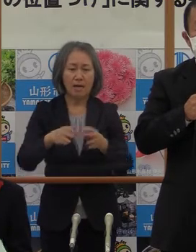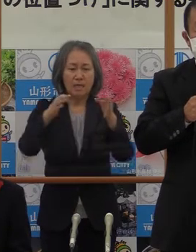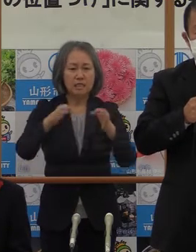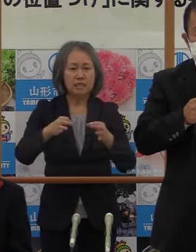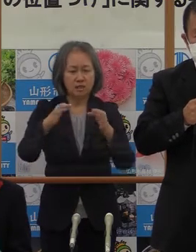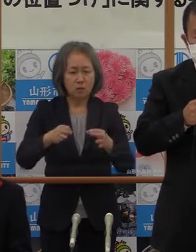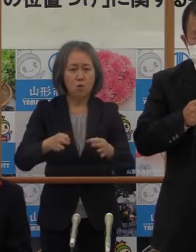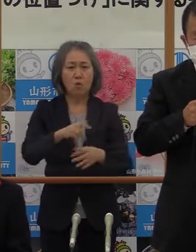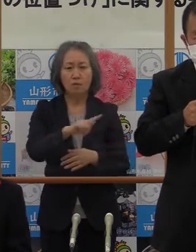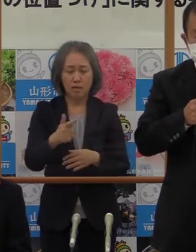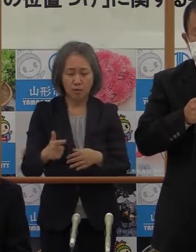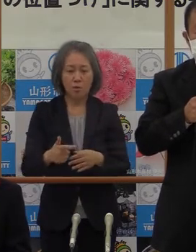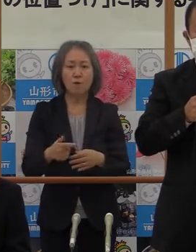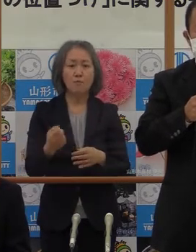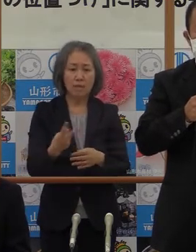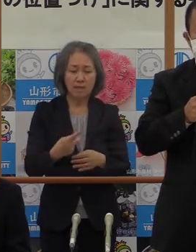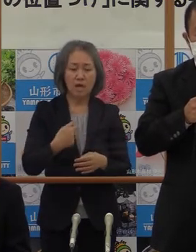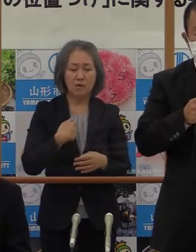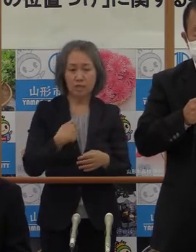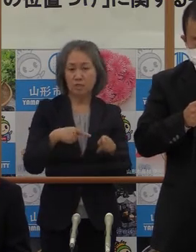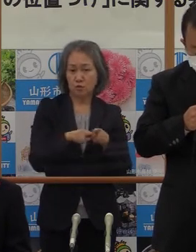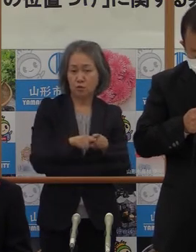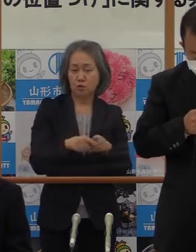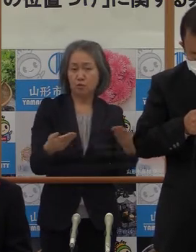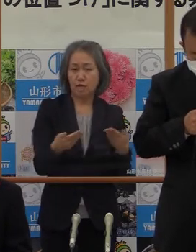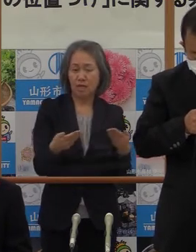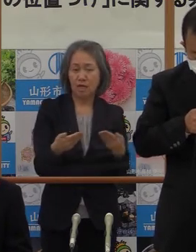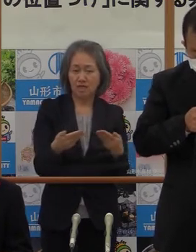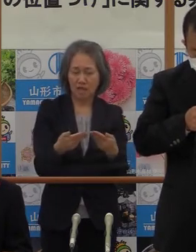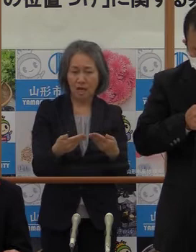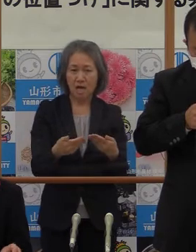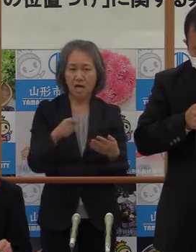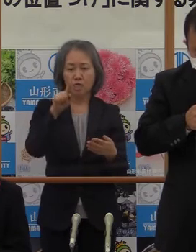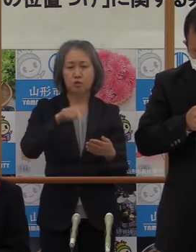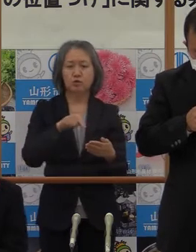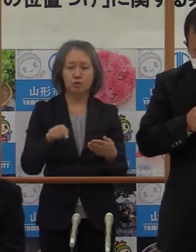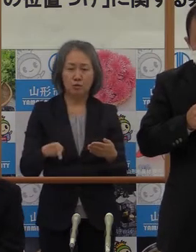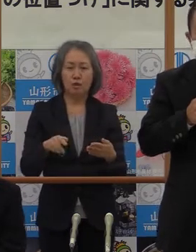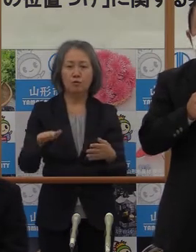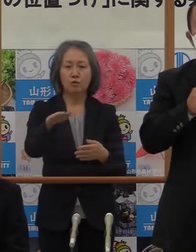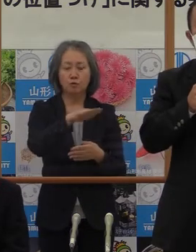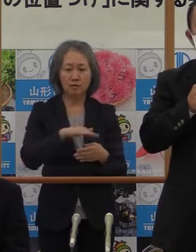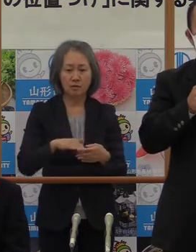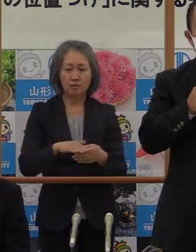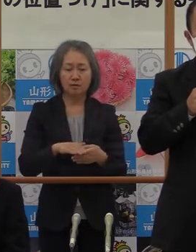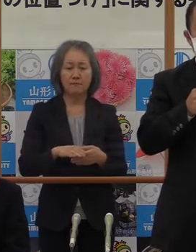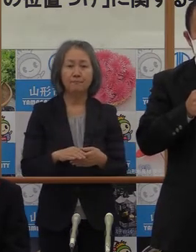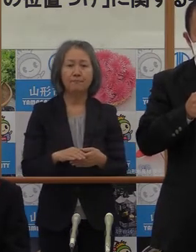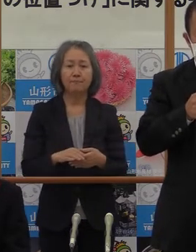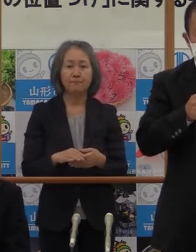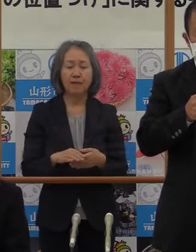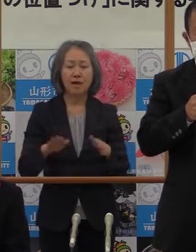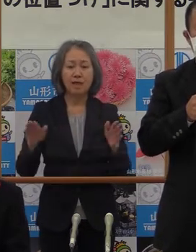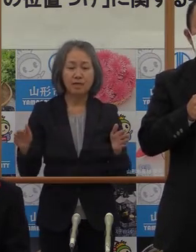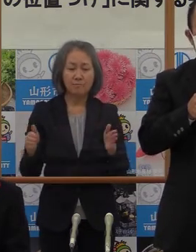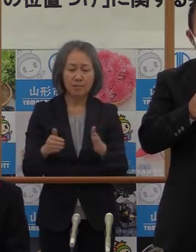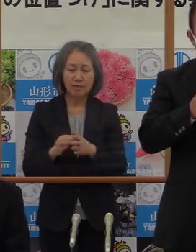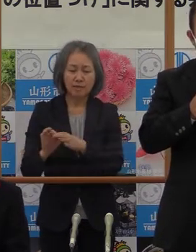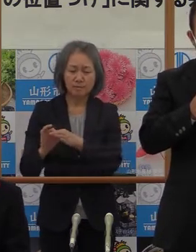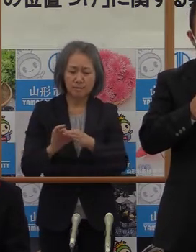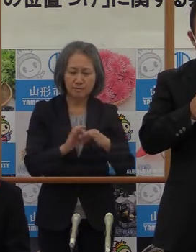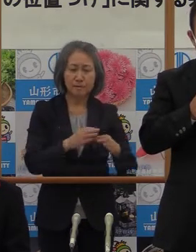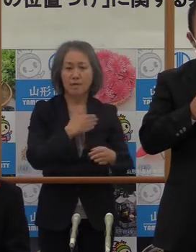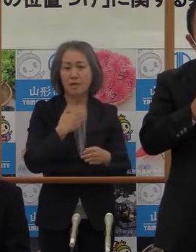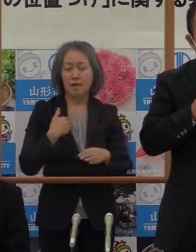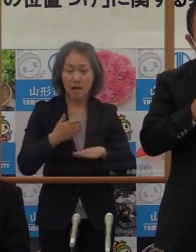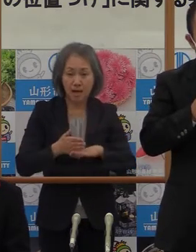して私どもと一緒に働いてくださった従業員の皆様に料亭千歳館を今まで続けてこられた